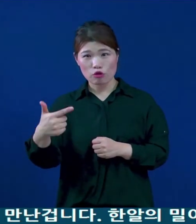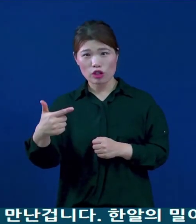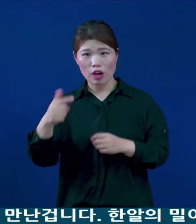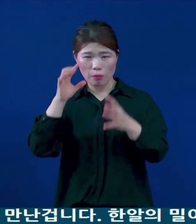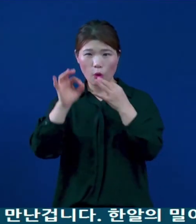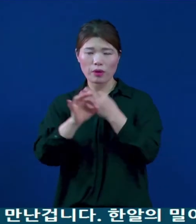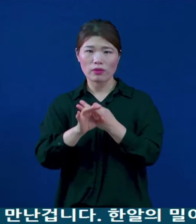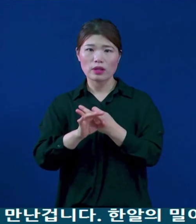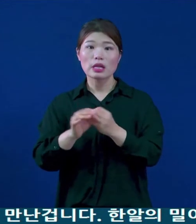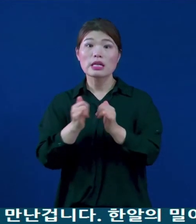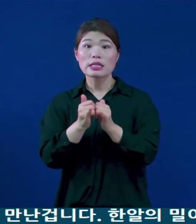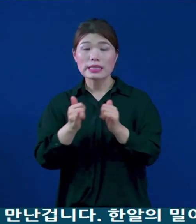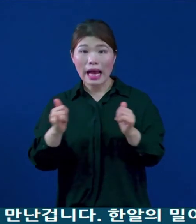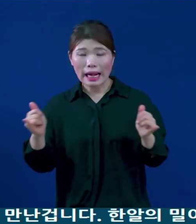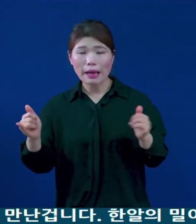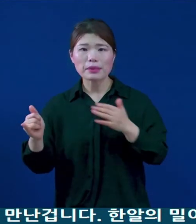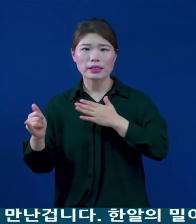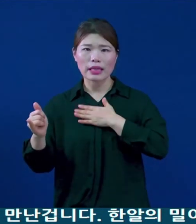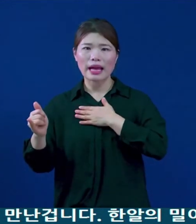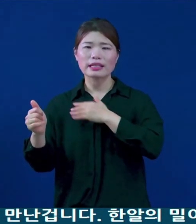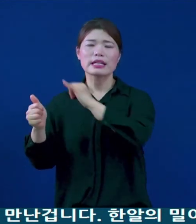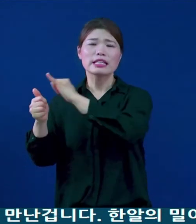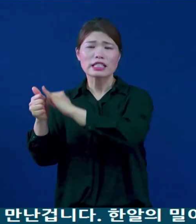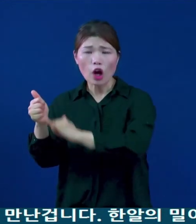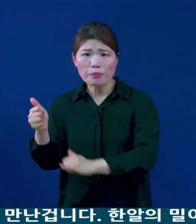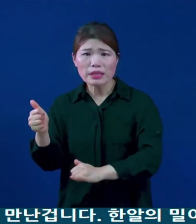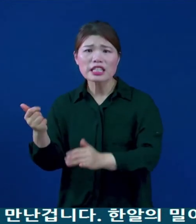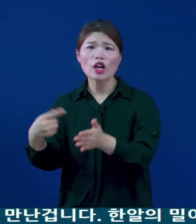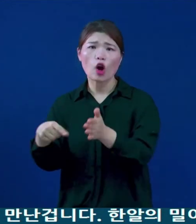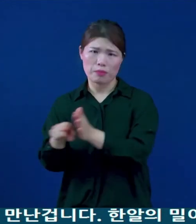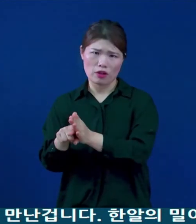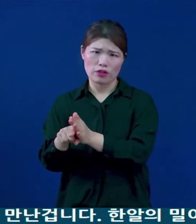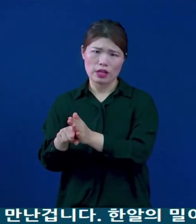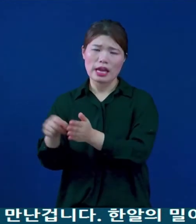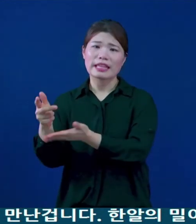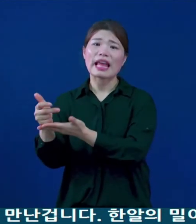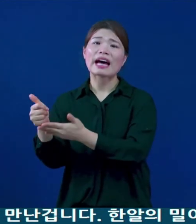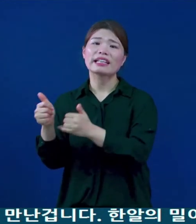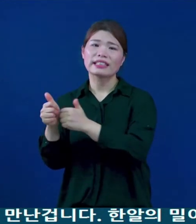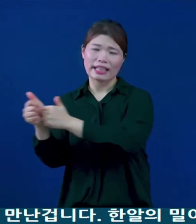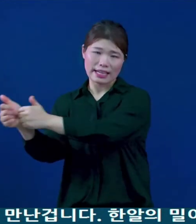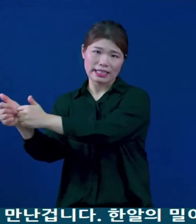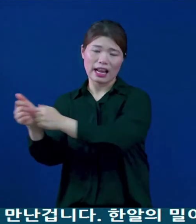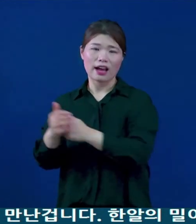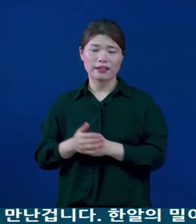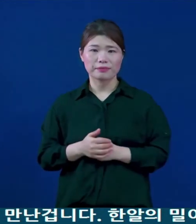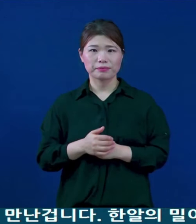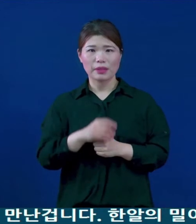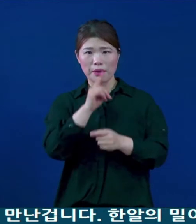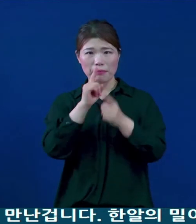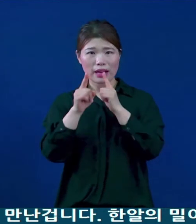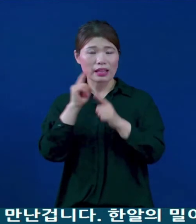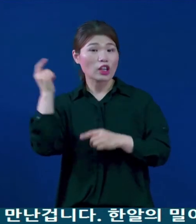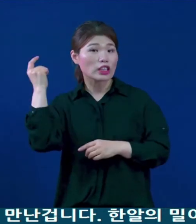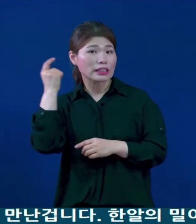나를 섬기려면 나를 따르라. 나 있는 곳에 나를 섬기는 자도 거기 있어야 된다. 이 말